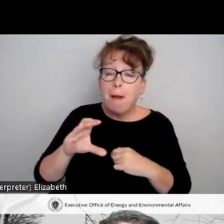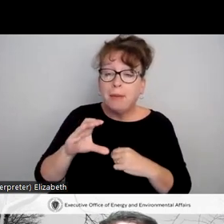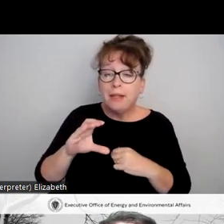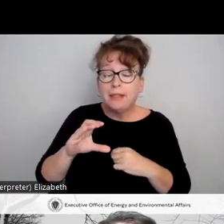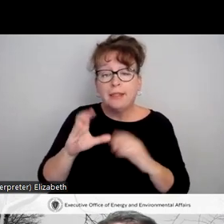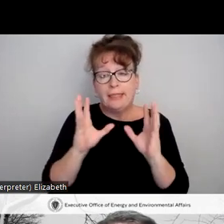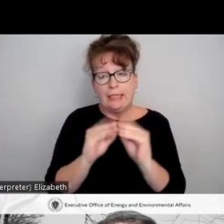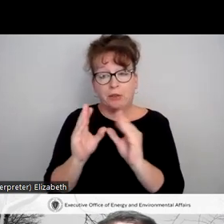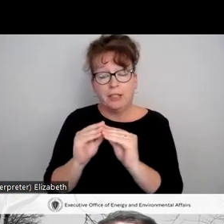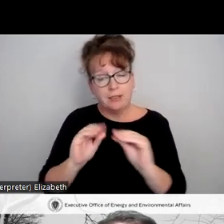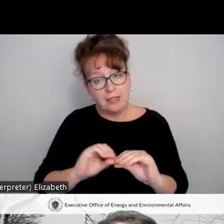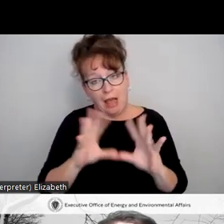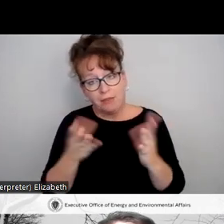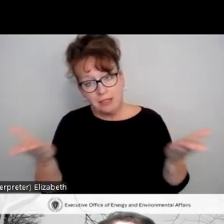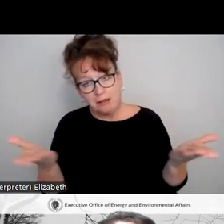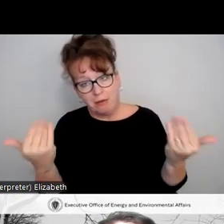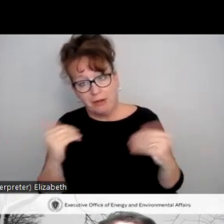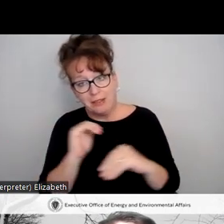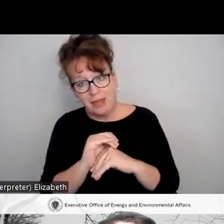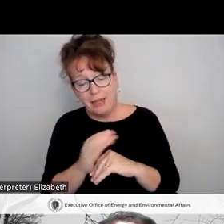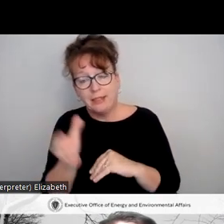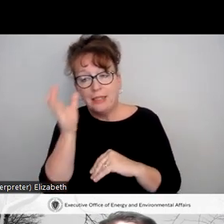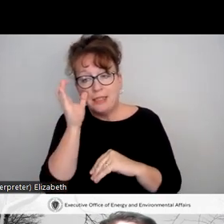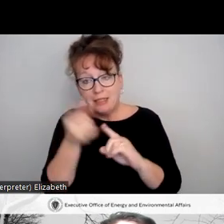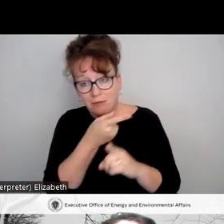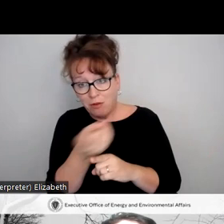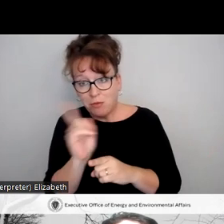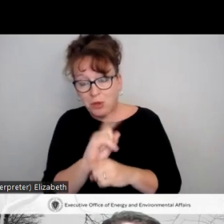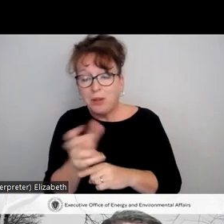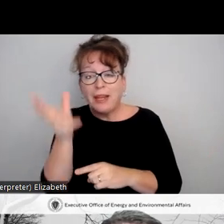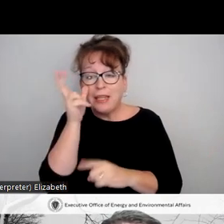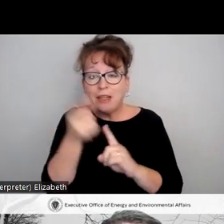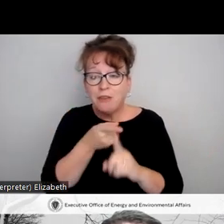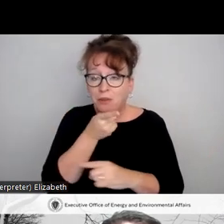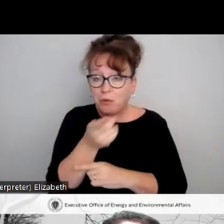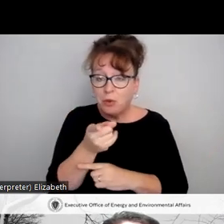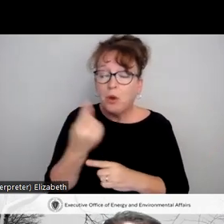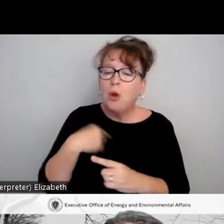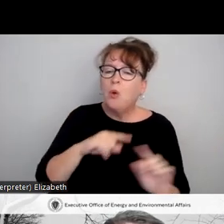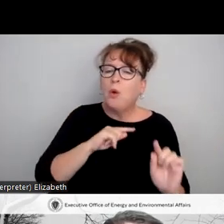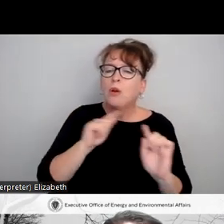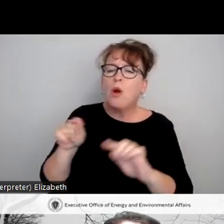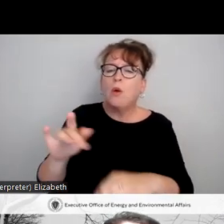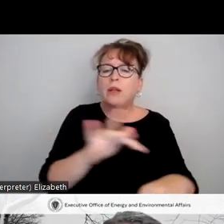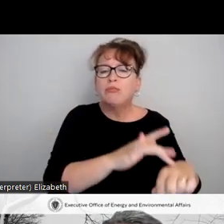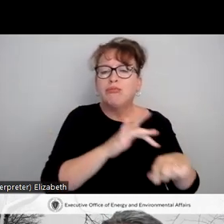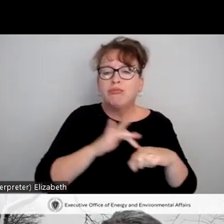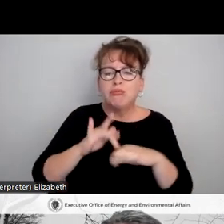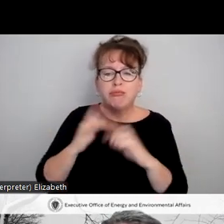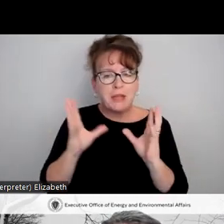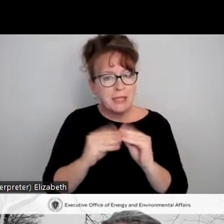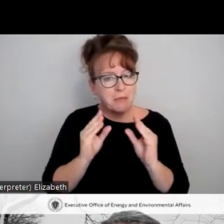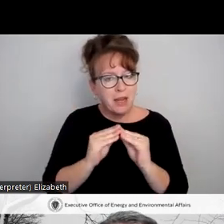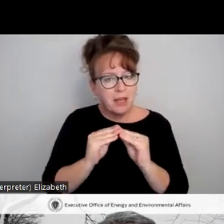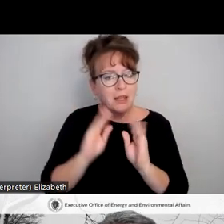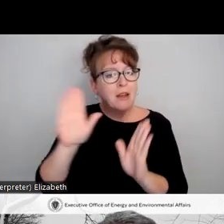encargamos de de interactuar con el público eh Porque estamos yendo a